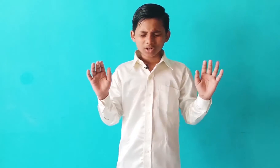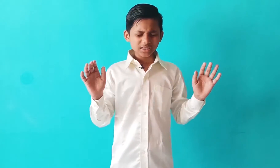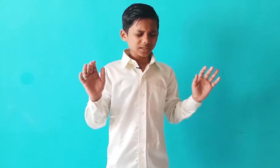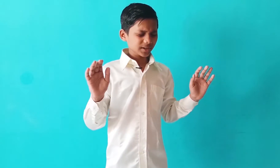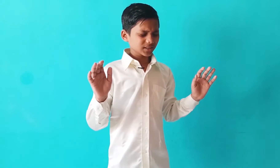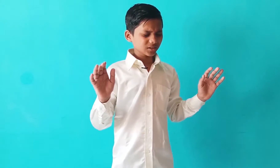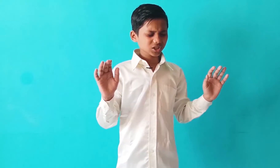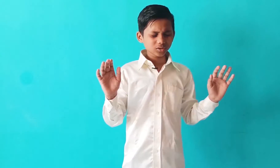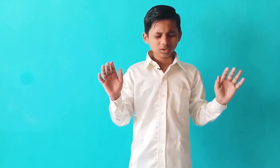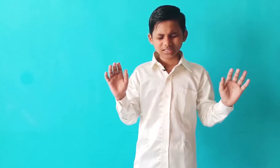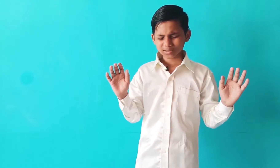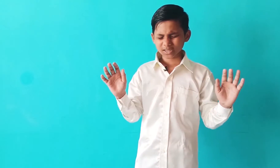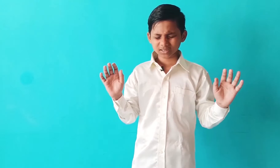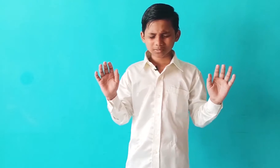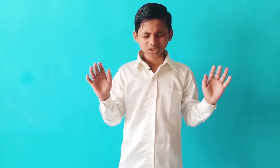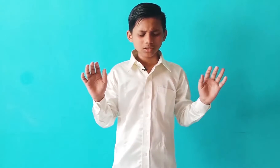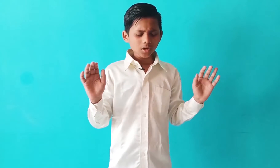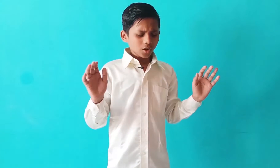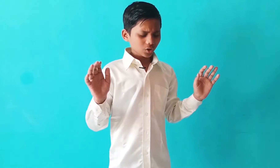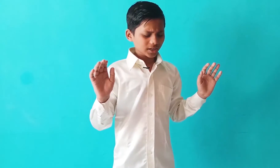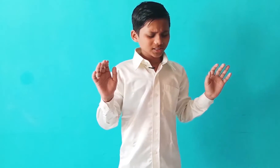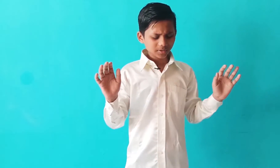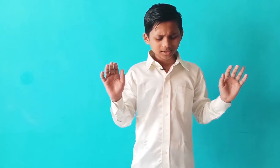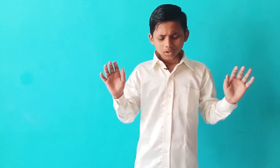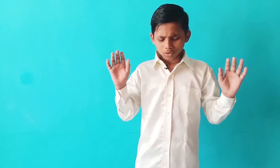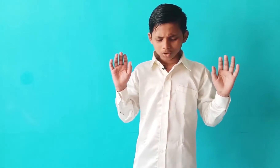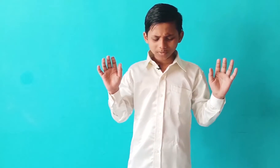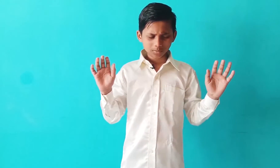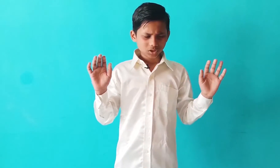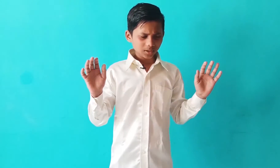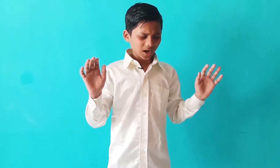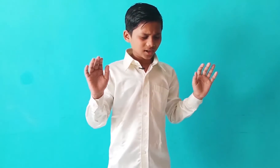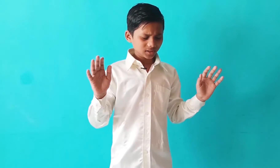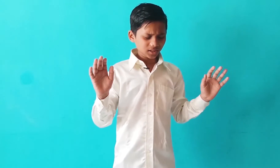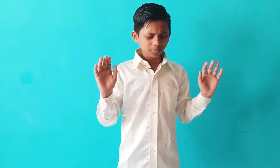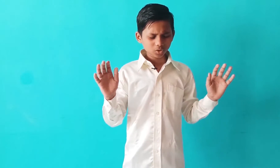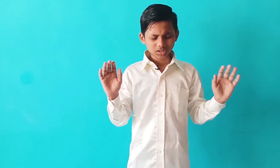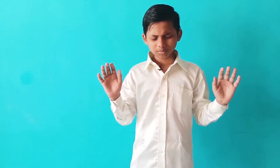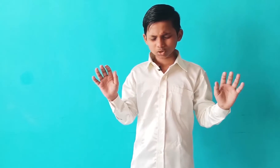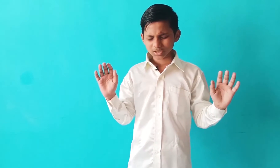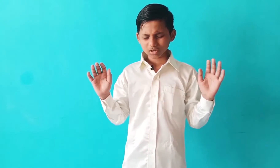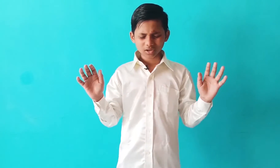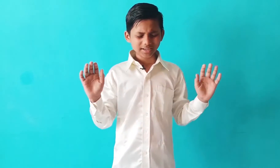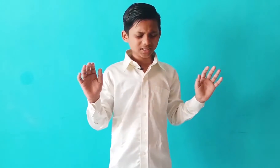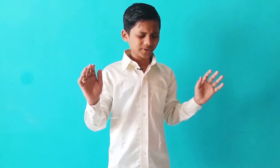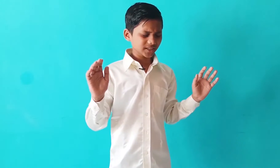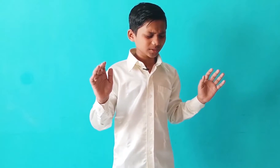கஸ் அப்ரிகான் தவஷ்கான் ஒரு கஸ் அப்ரிகான் ஒரு கஸ் அப்ரிகான் ஒரு இவல போஸ்குலபா ஆந்தில்ல போஸ்க போஸ்க்ரே ஒரு கஸ் அப்ரிகான்